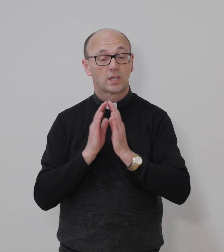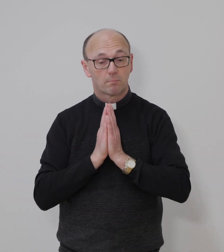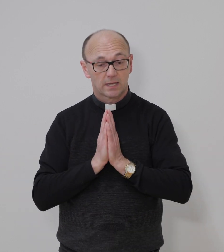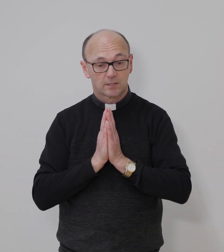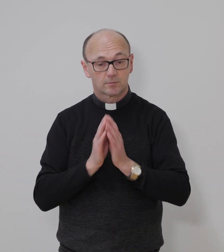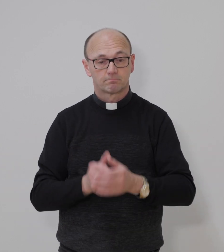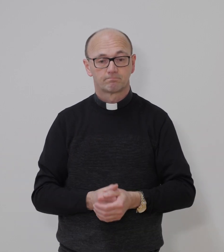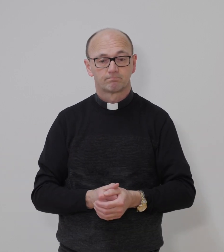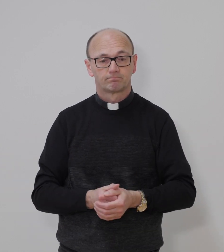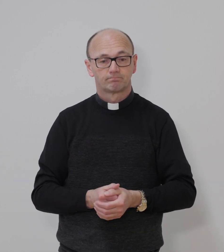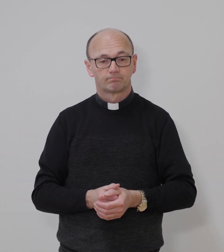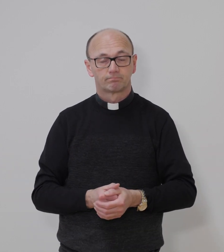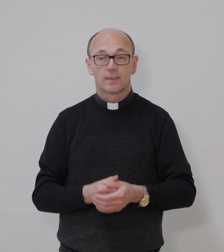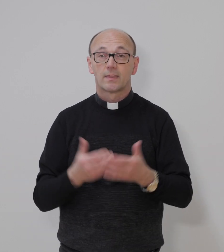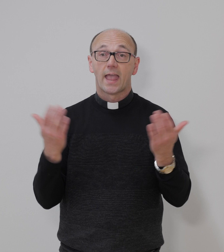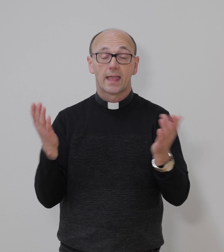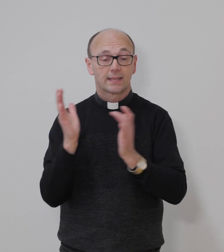Lasset uns beten.